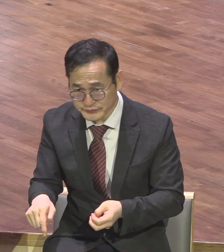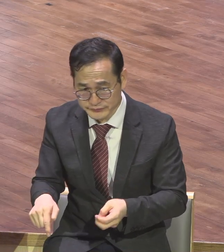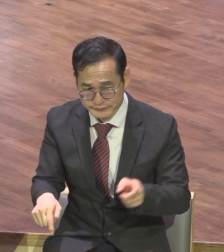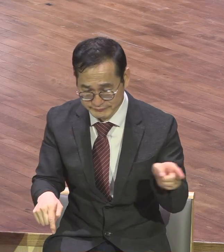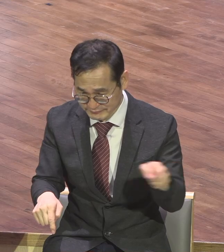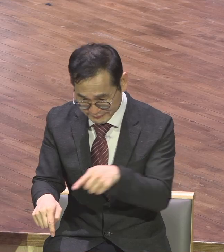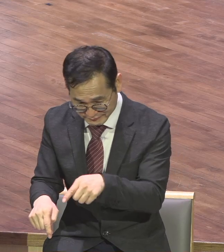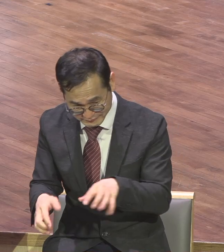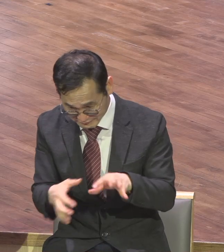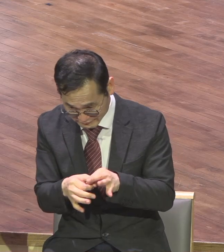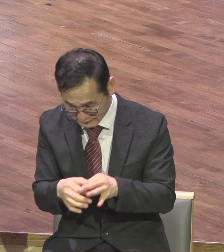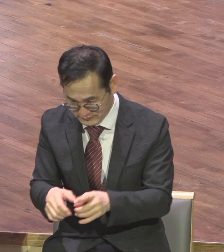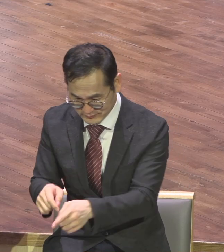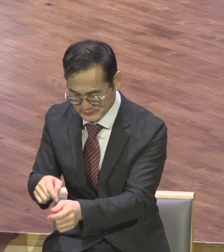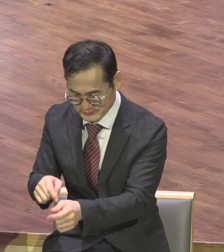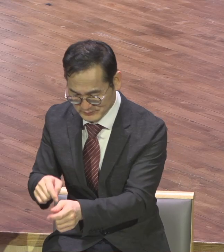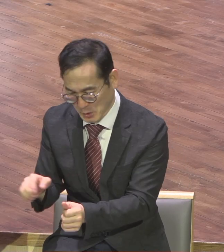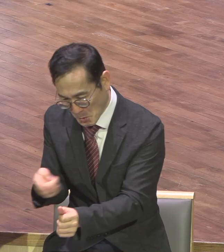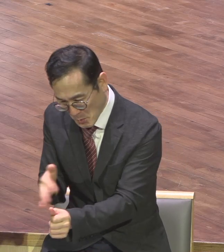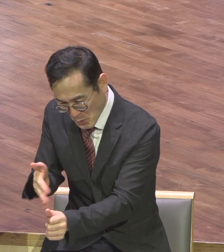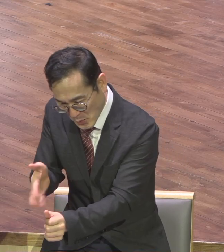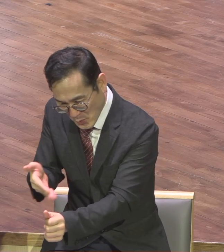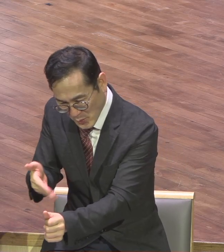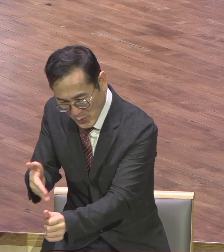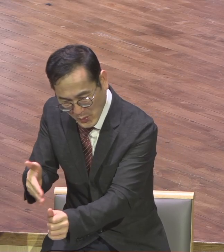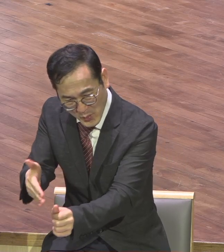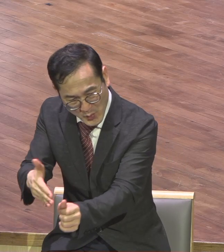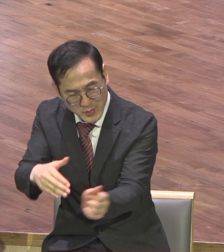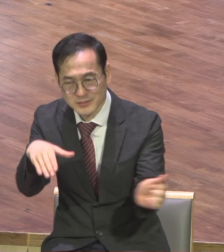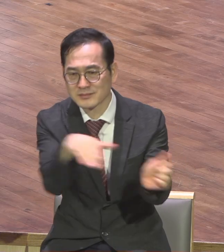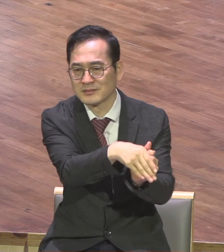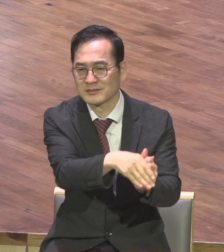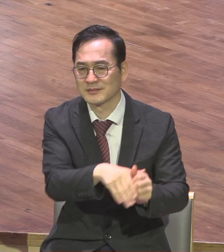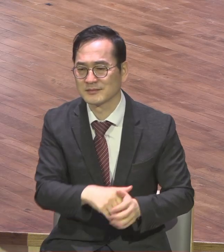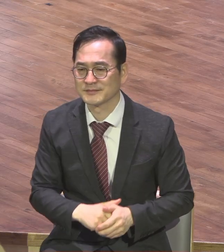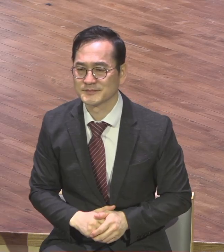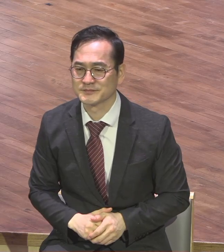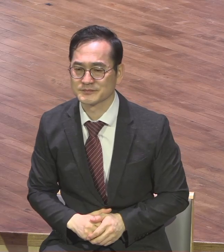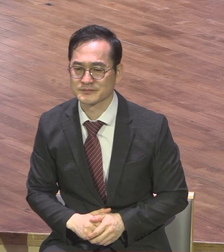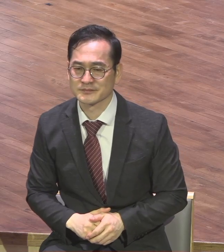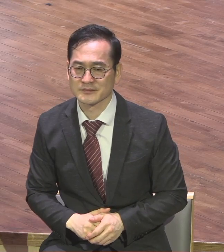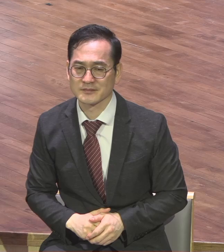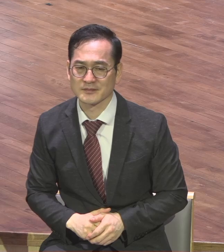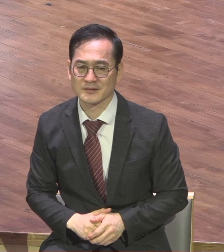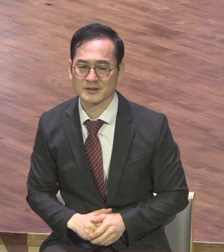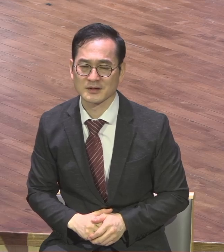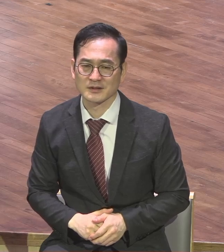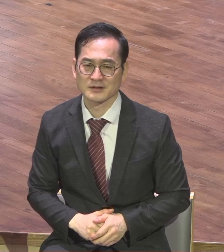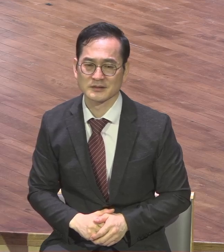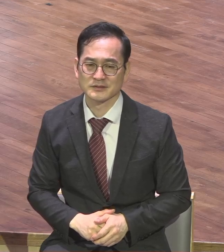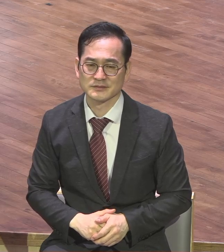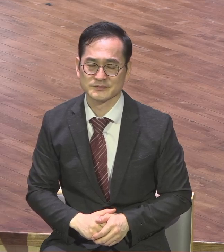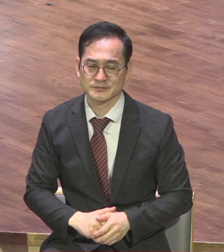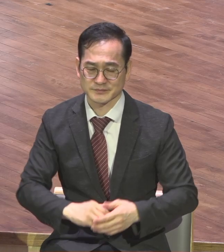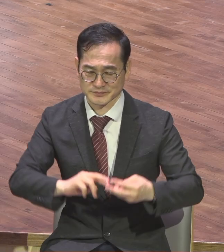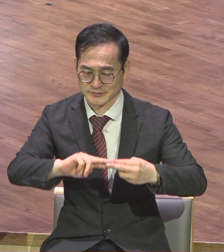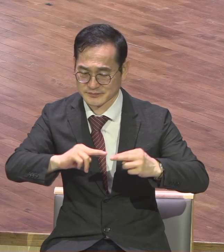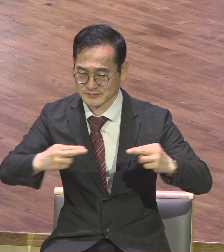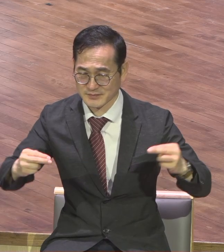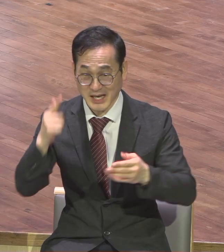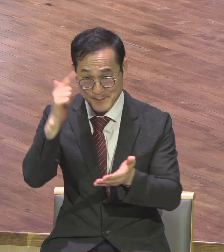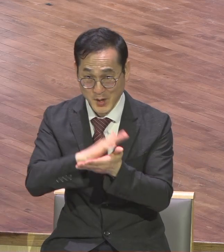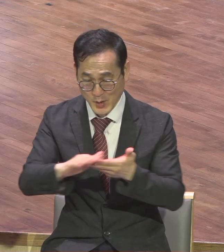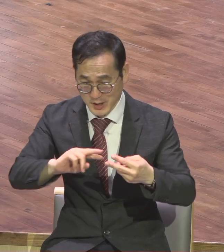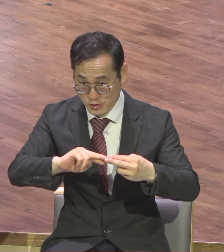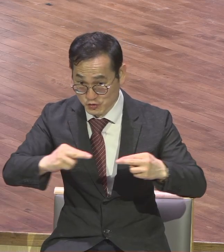에베소 4장 3절을 보면 평안에 매는 줄로 성령이 하나 되어 하신 것을 힘써